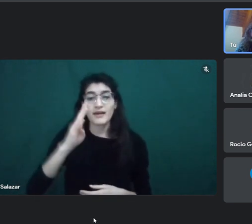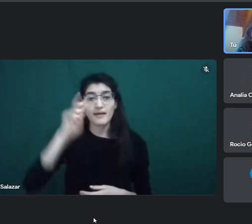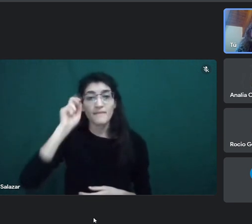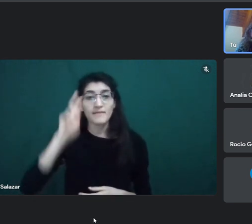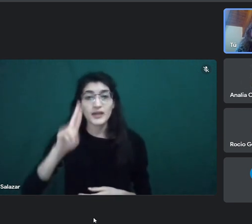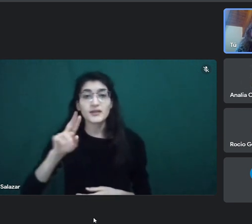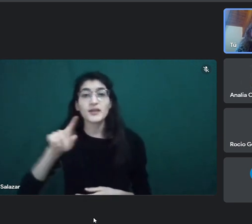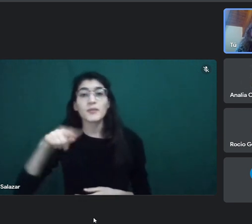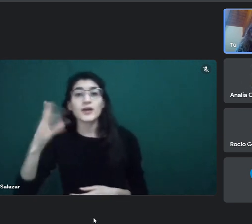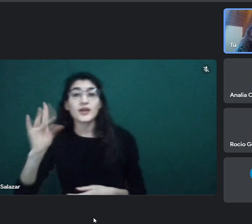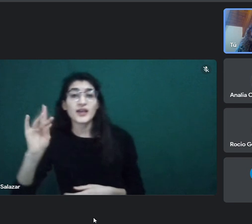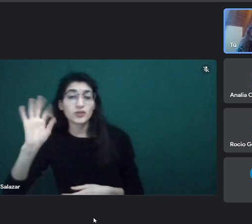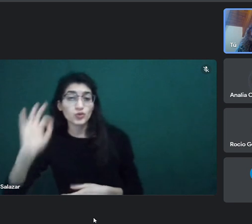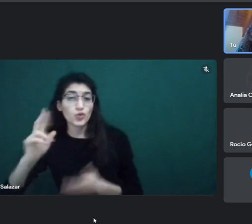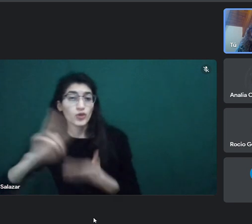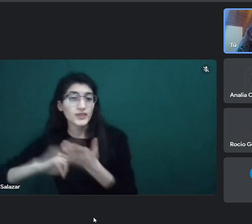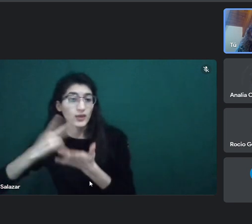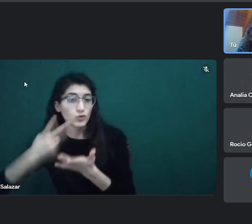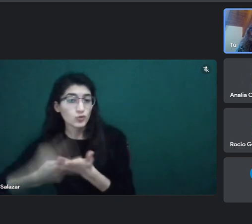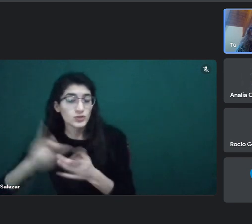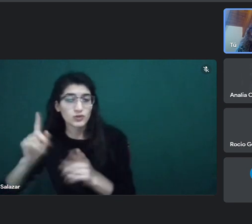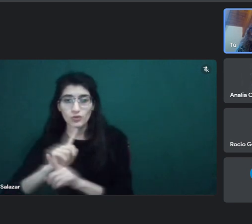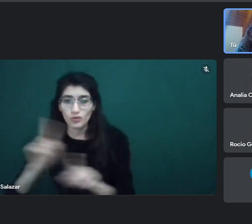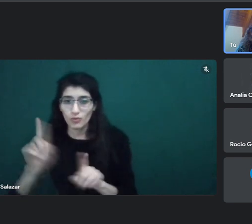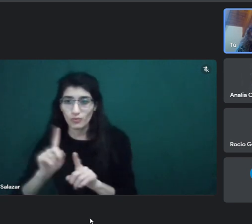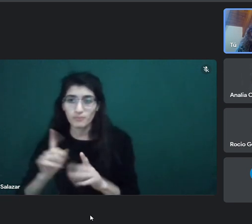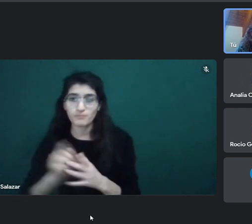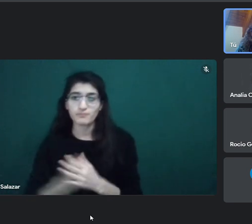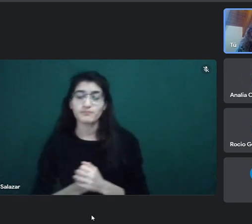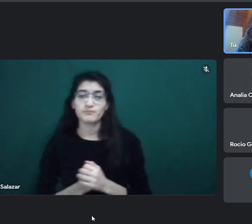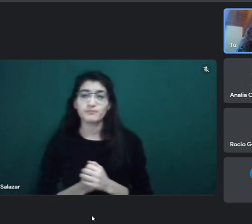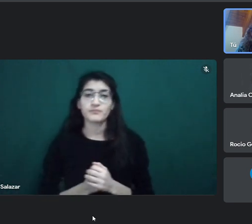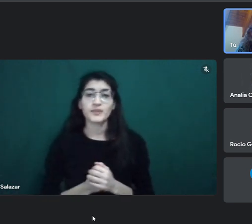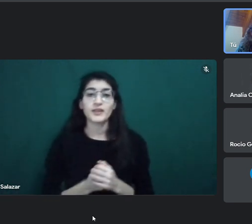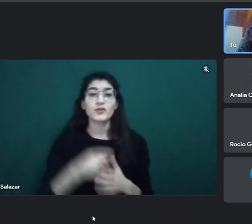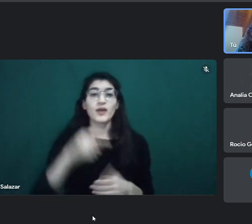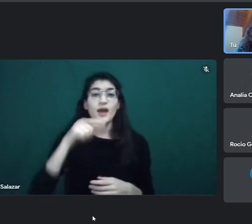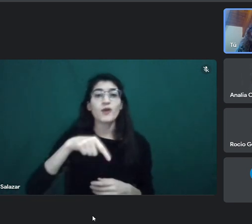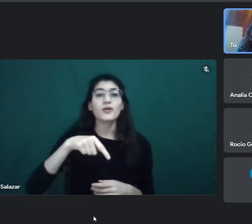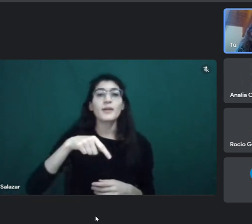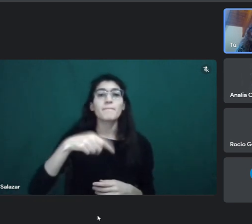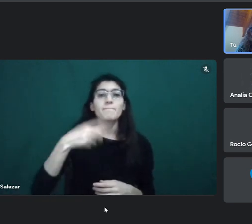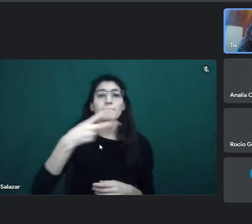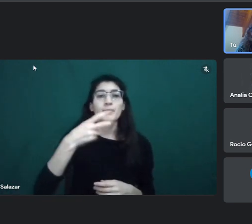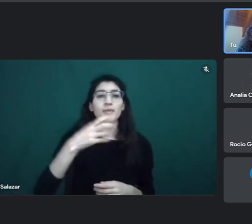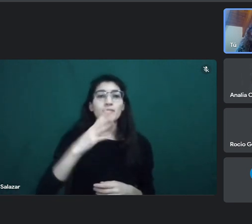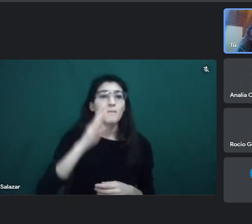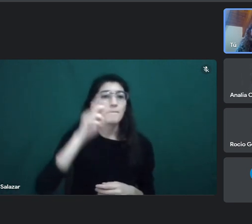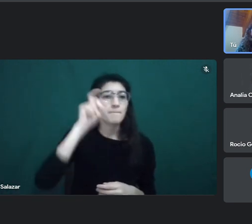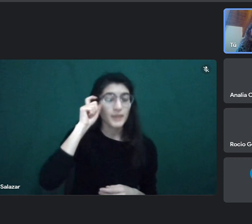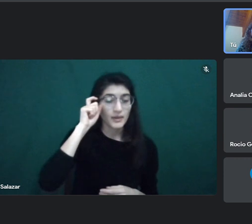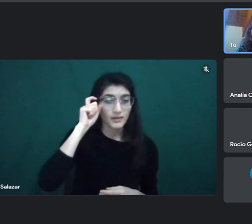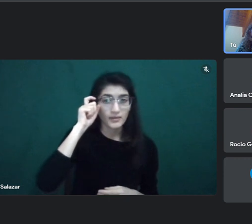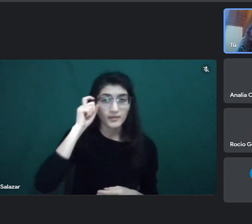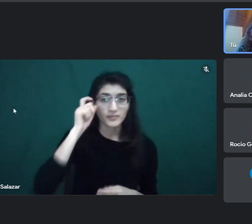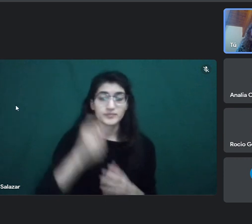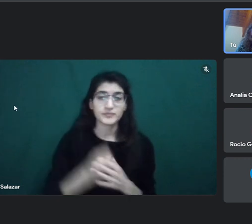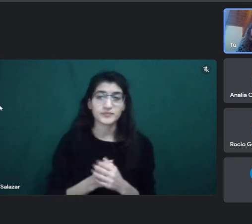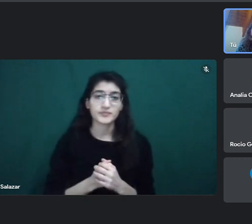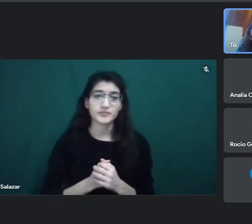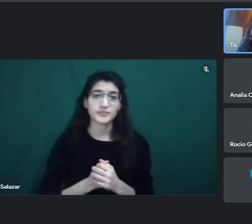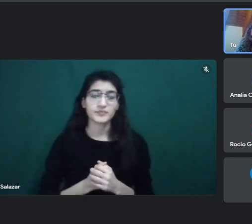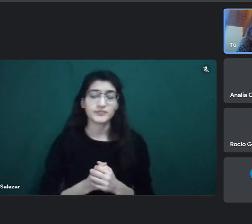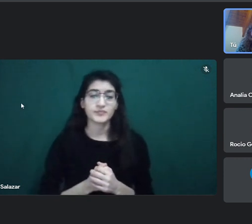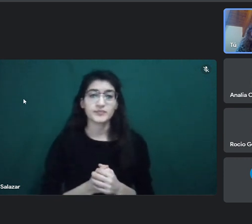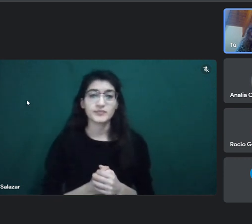¿sí? Entonces, vamos a ver be. ¿Cuáles serían los casos que vamos a ver la brevedad?